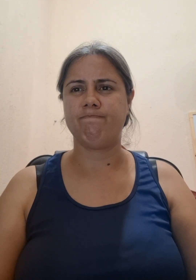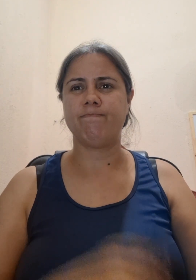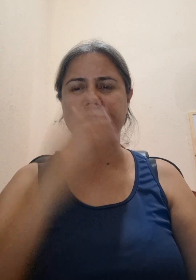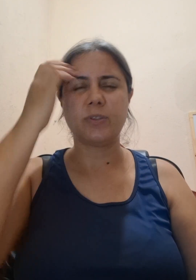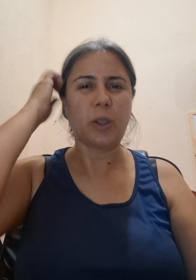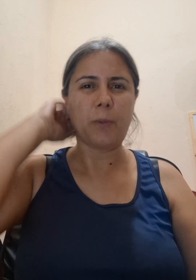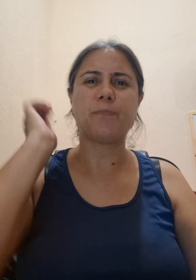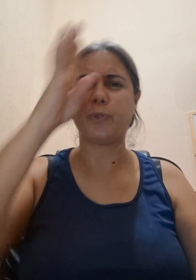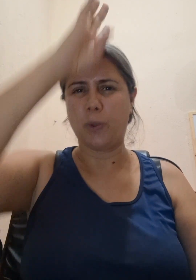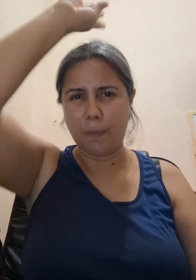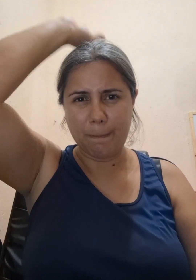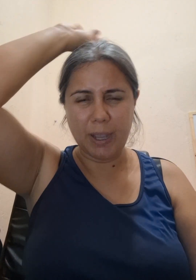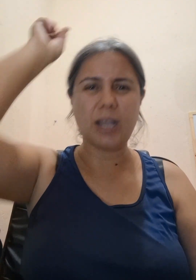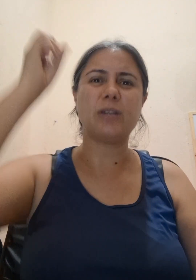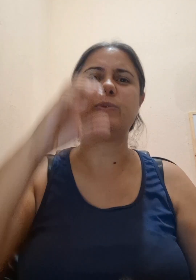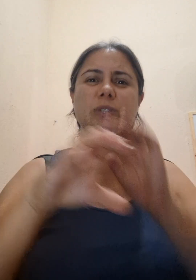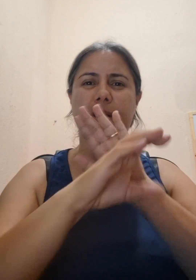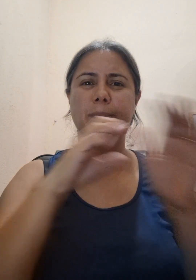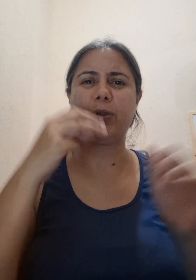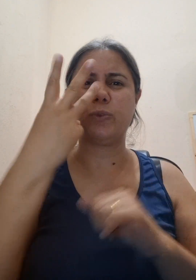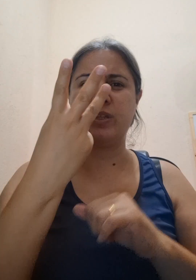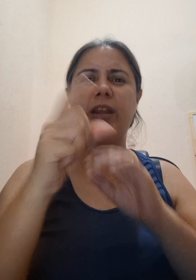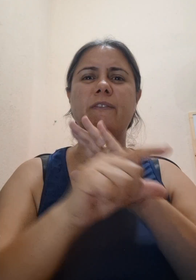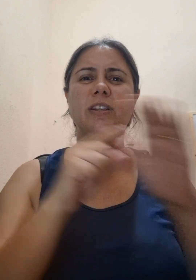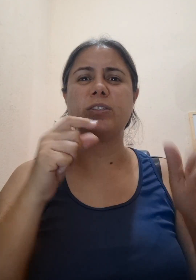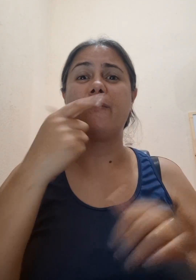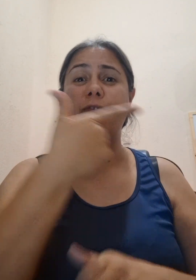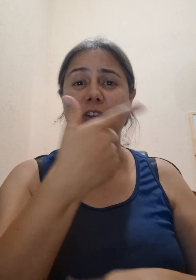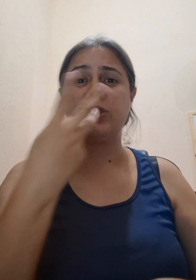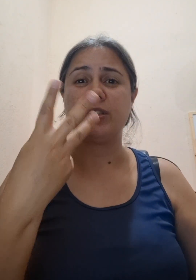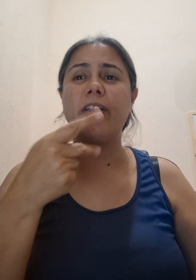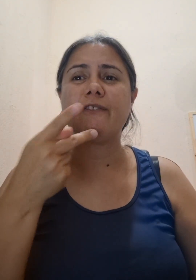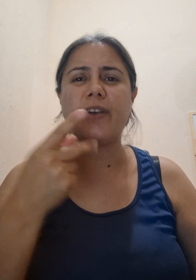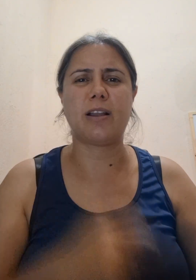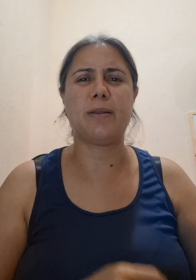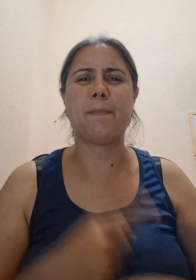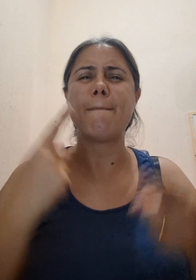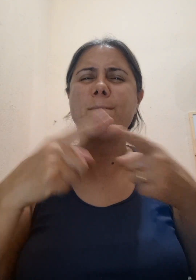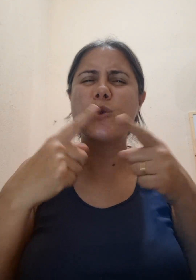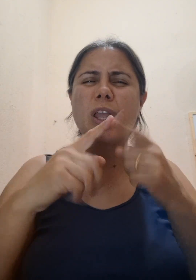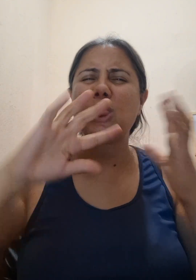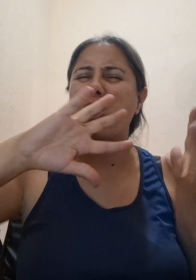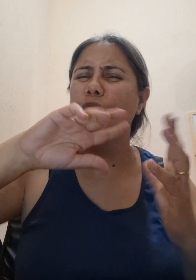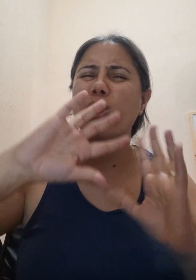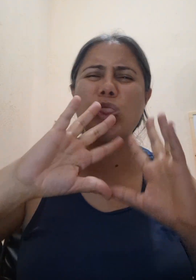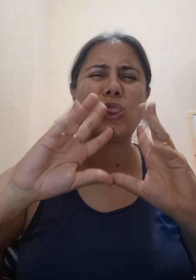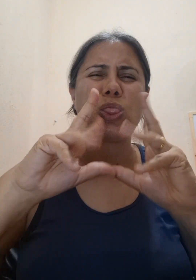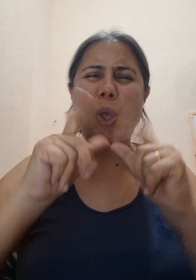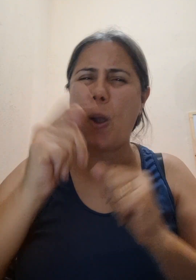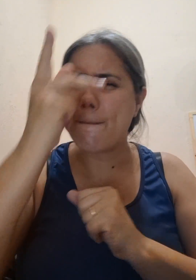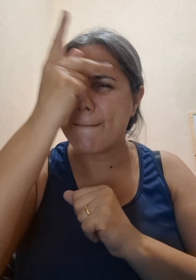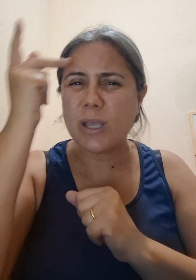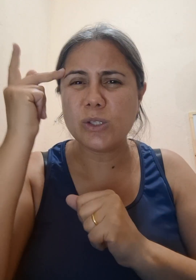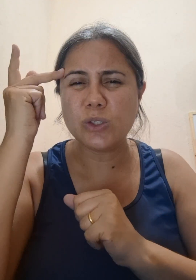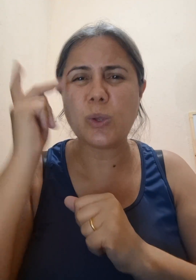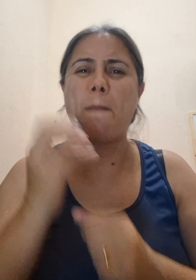mesmo. O que é importante você saber? Em Romanos, capítulo 3, versículo 23, fala: